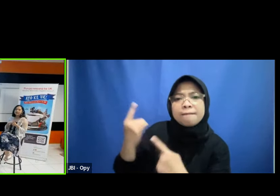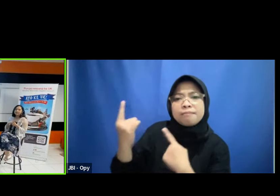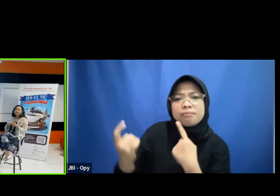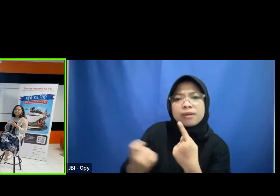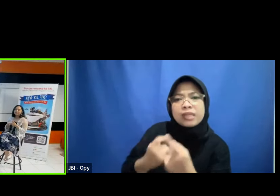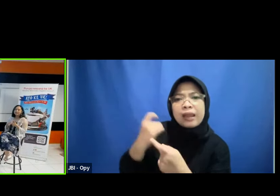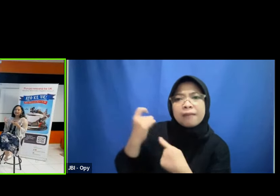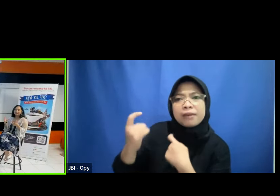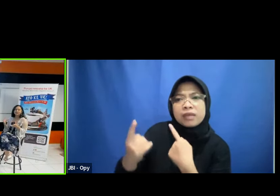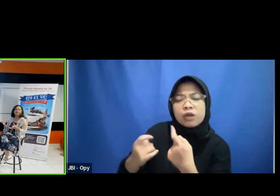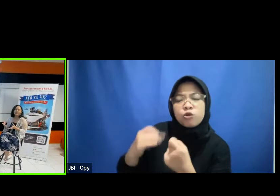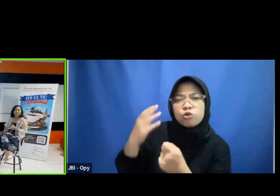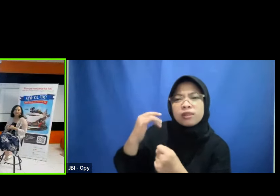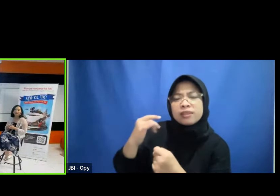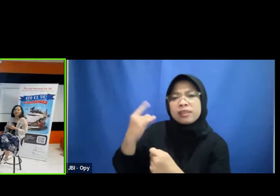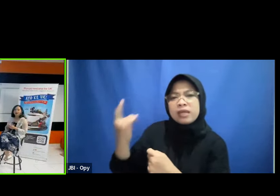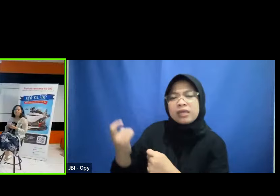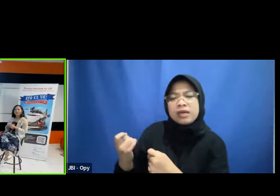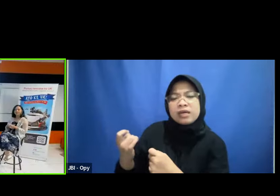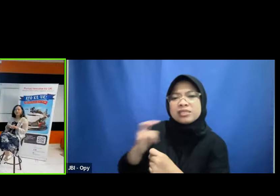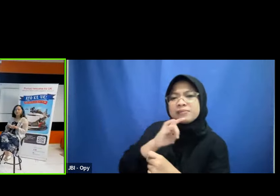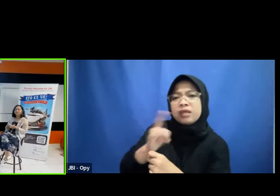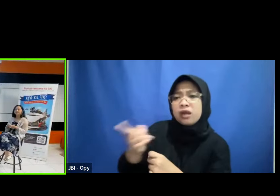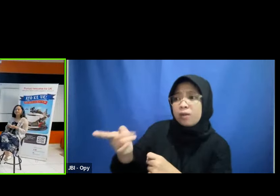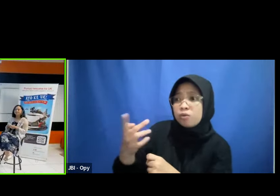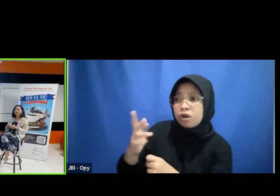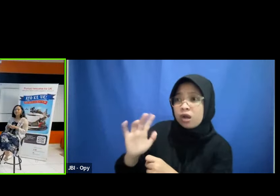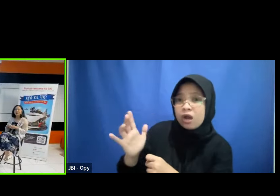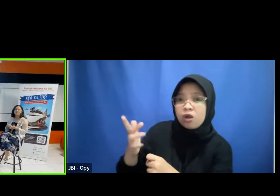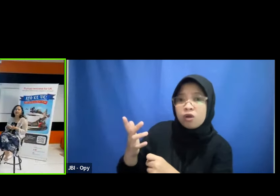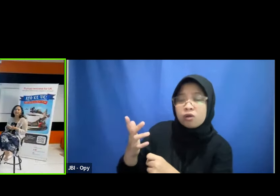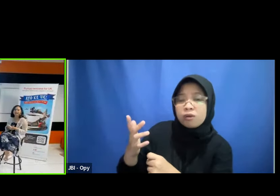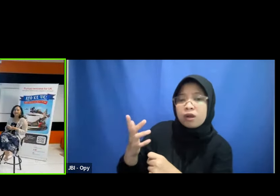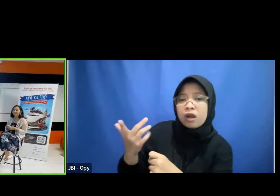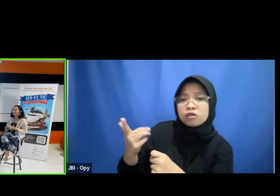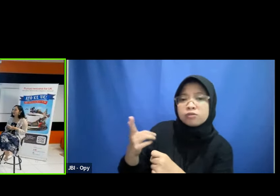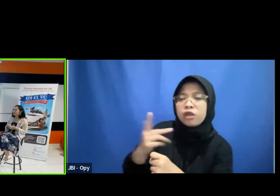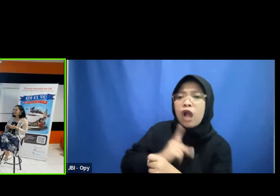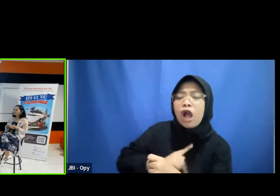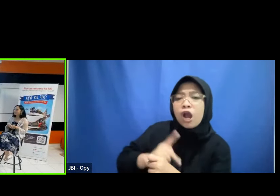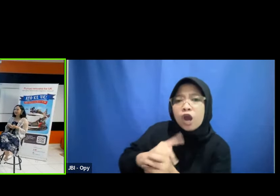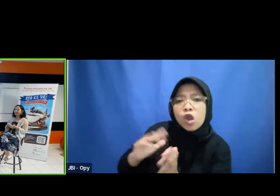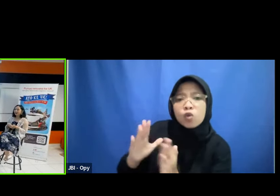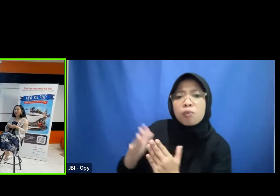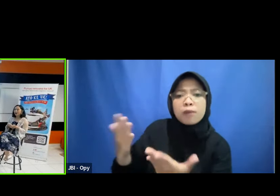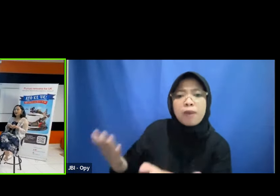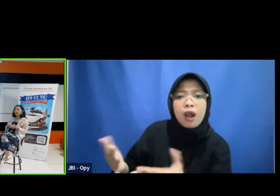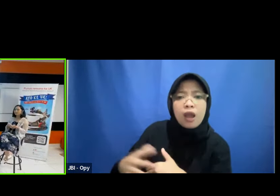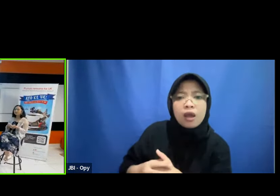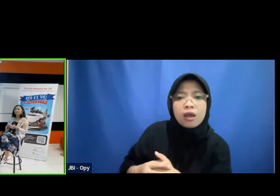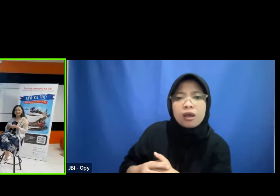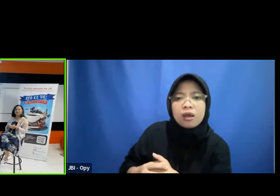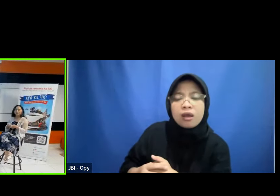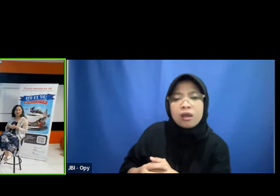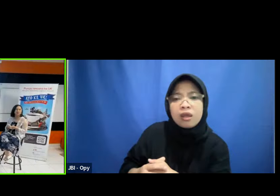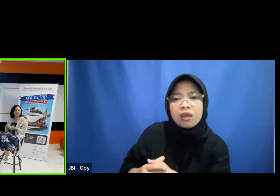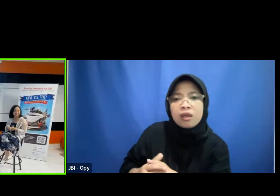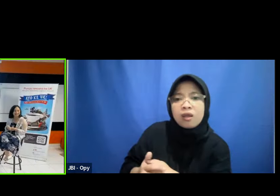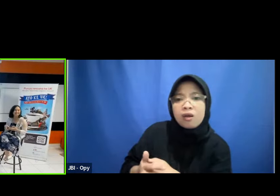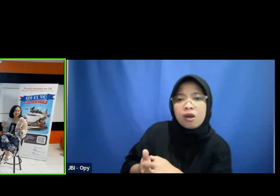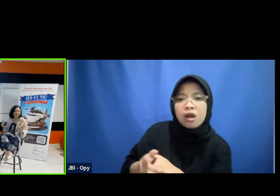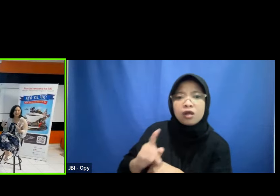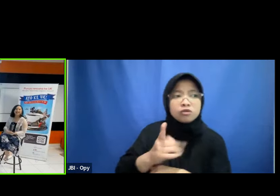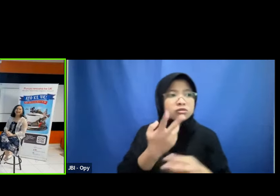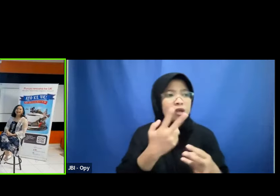Yang kayaknya trivial gitu kayak kamu nanti kalau homesek di UK mau ngapain gitu ter kayak Oh lo peduli ya kalau gue